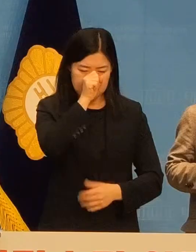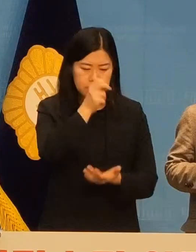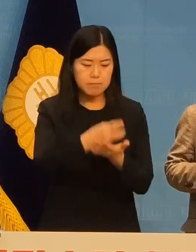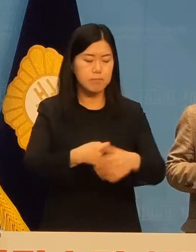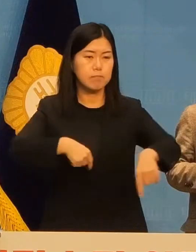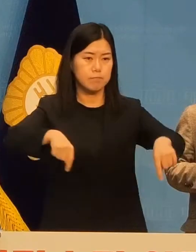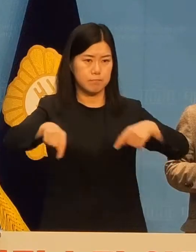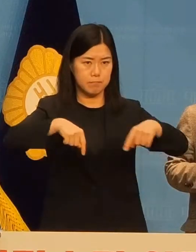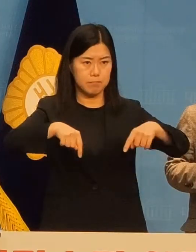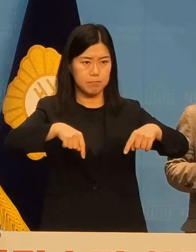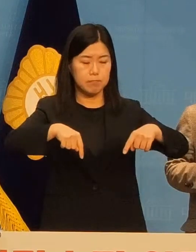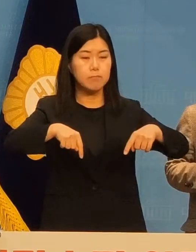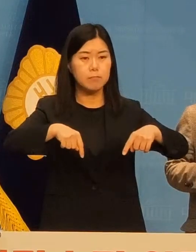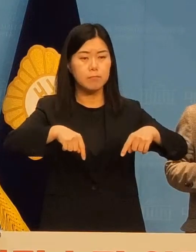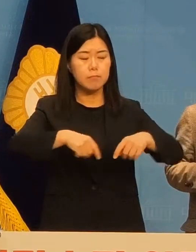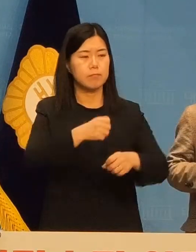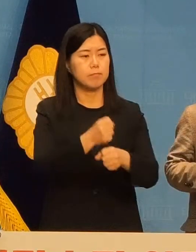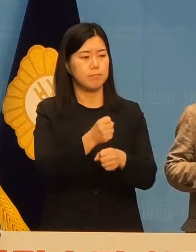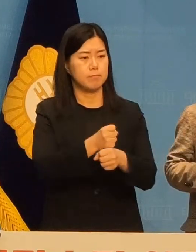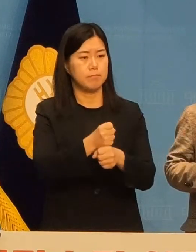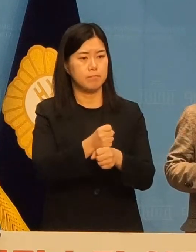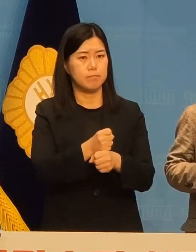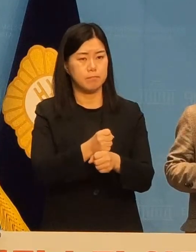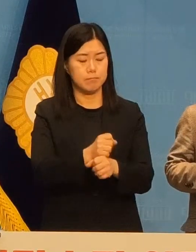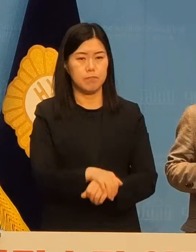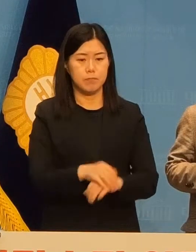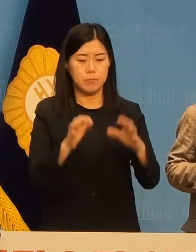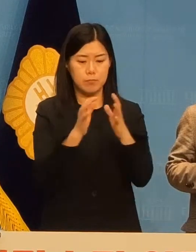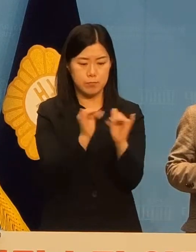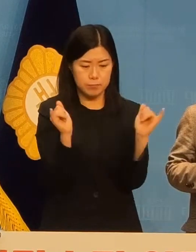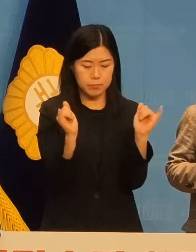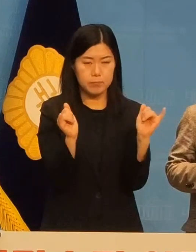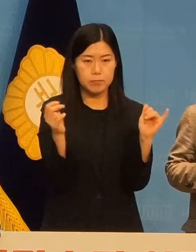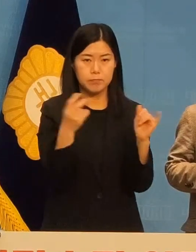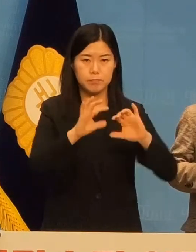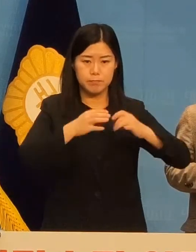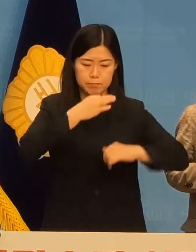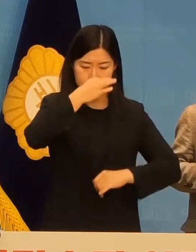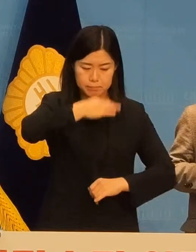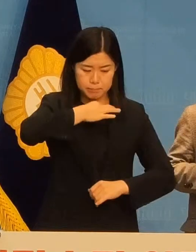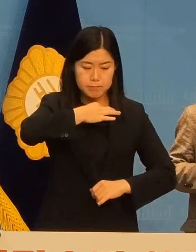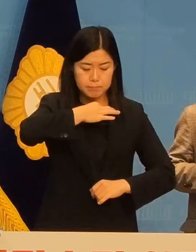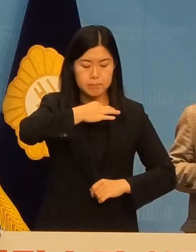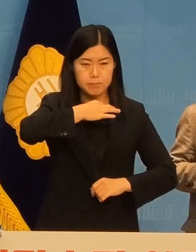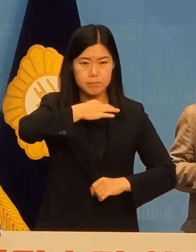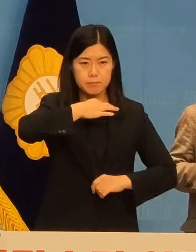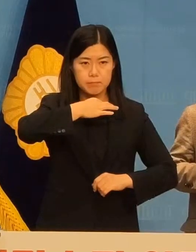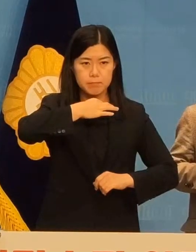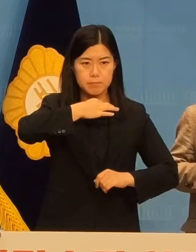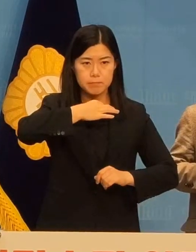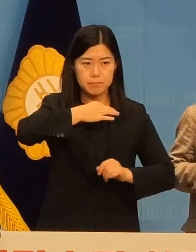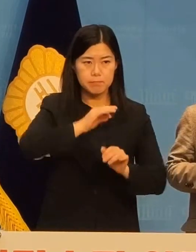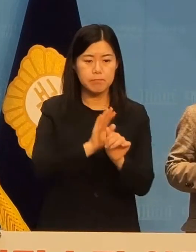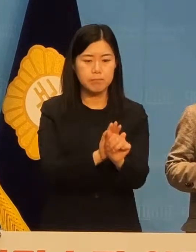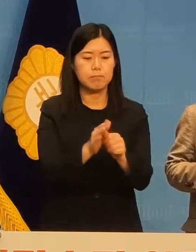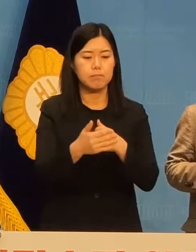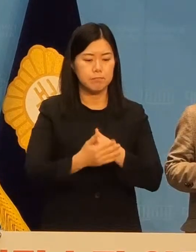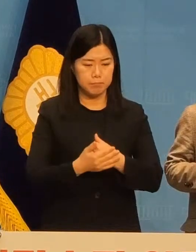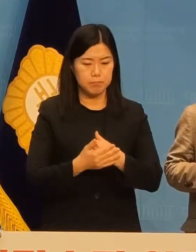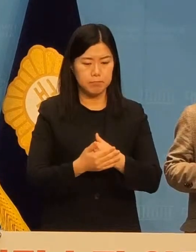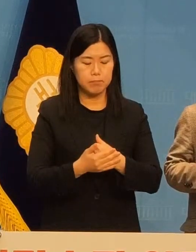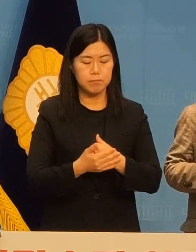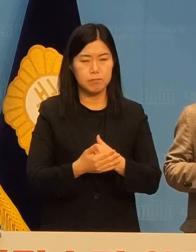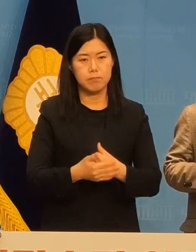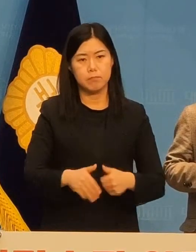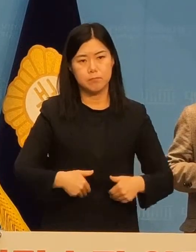좋은 정책을 펼쳐서 전체 국민과 우리 국익에 도움이 되는 방향으로 나아가야